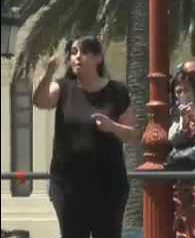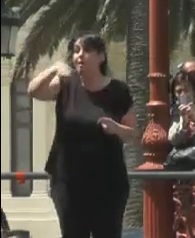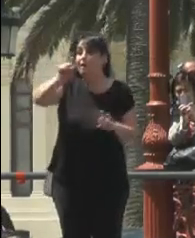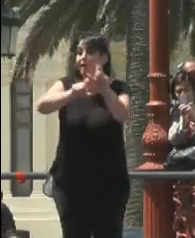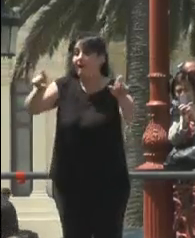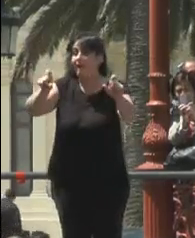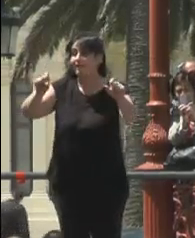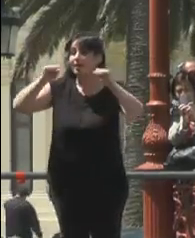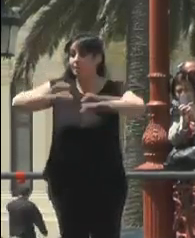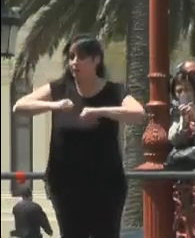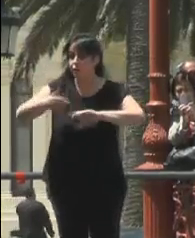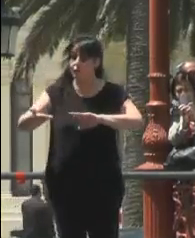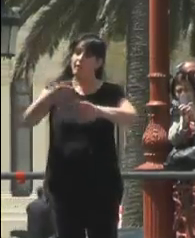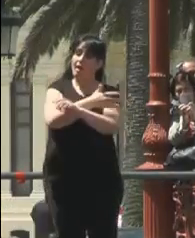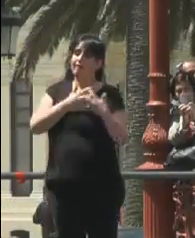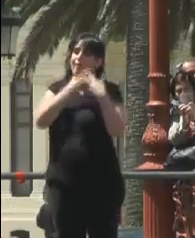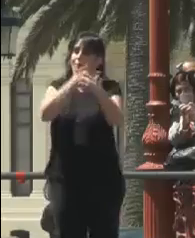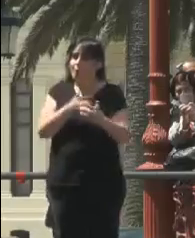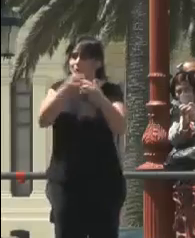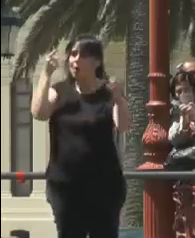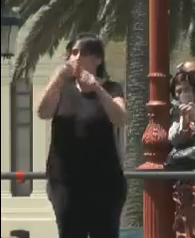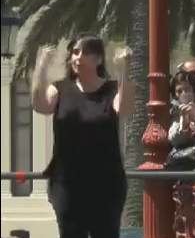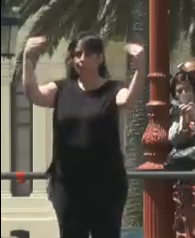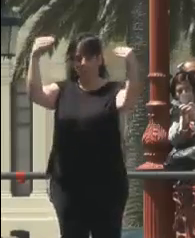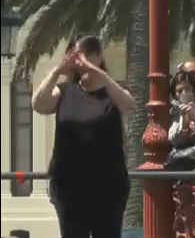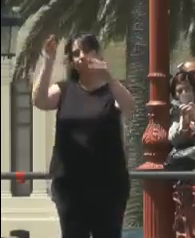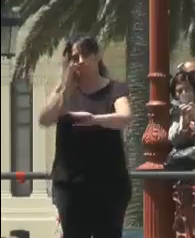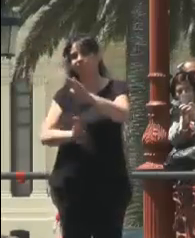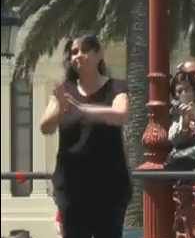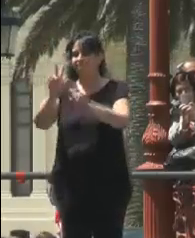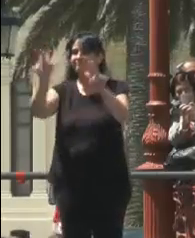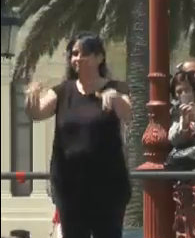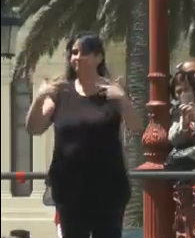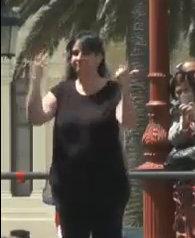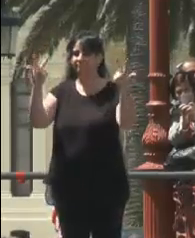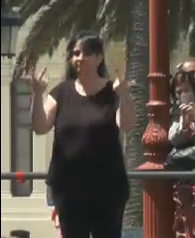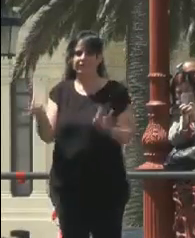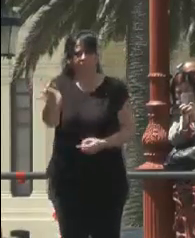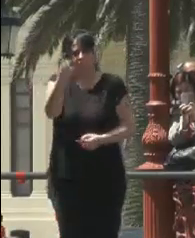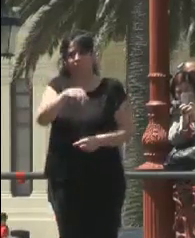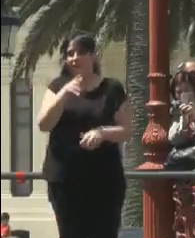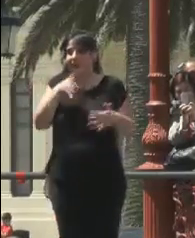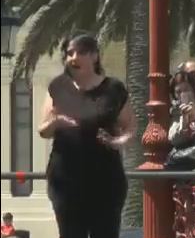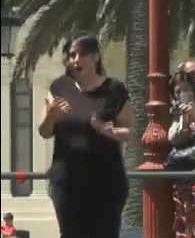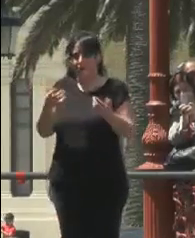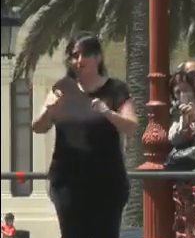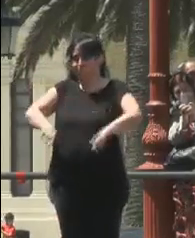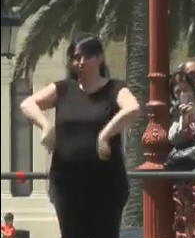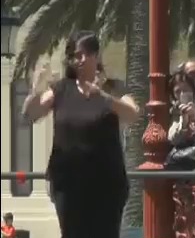anteriores, luchasteis en la calle para que pudiéramos acceder. Y no podemos dejar que eso caiga en vano.